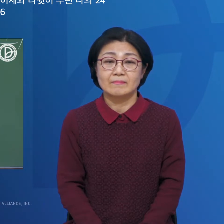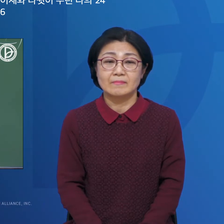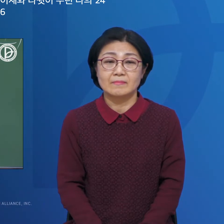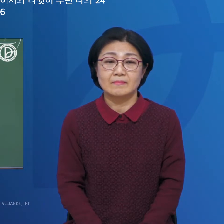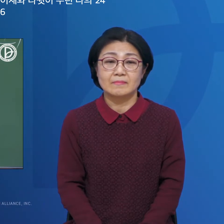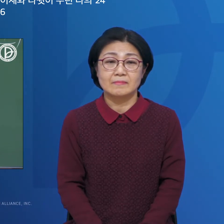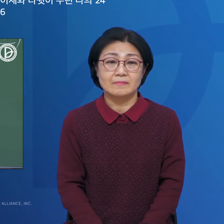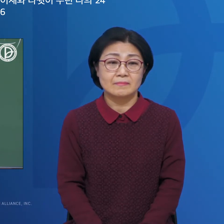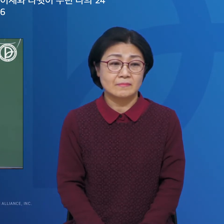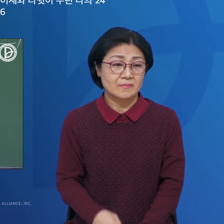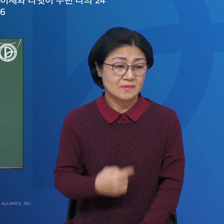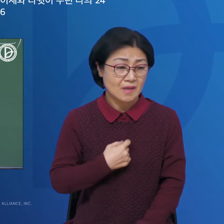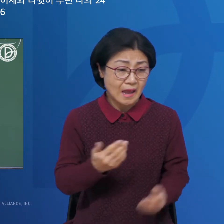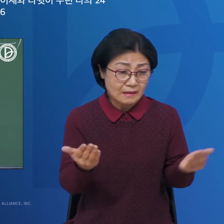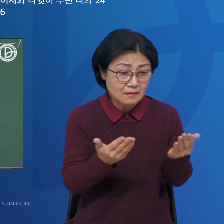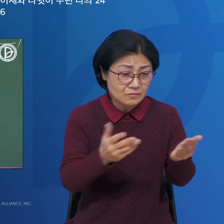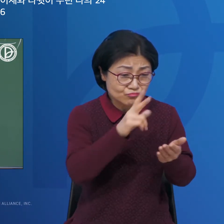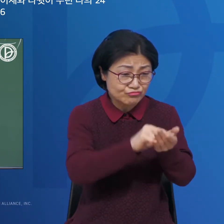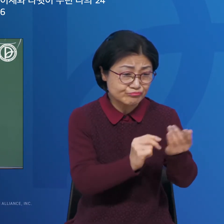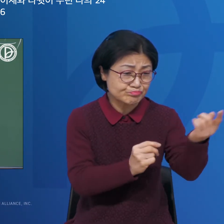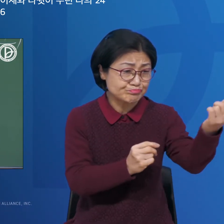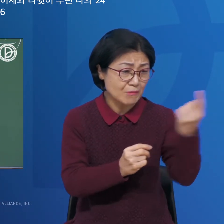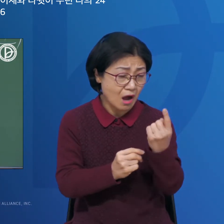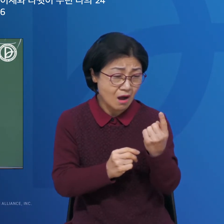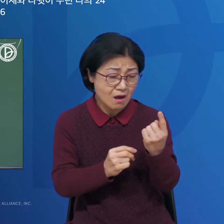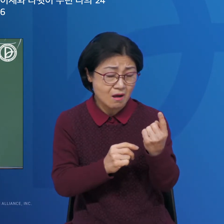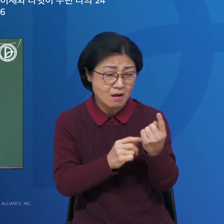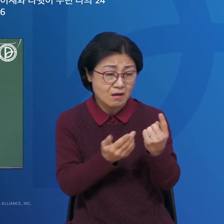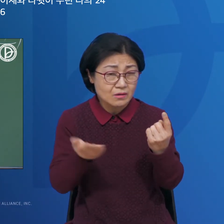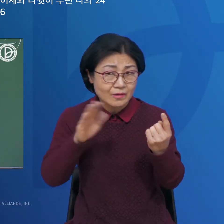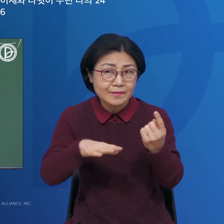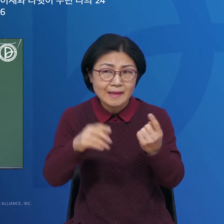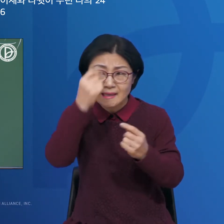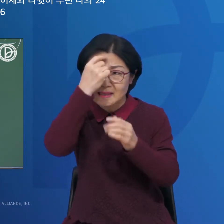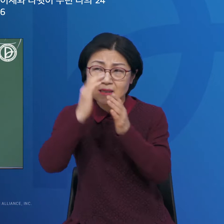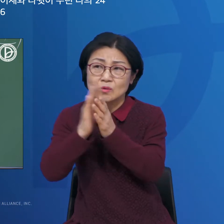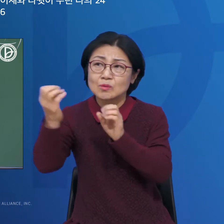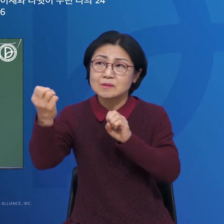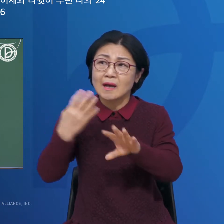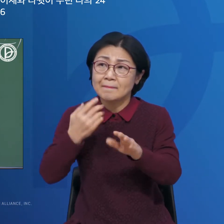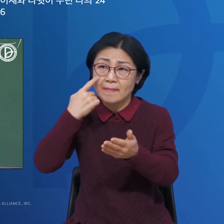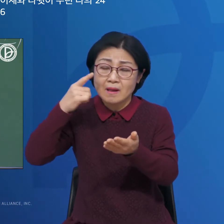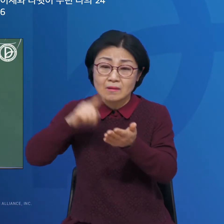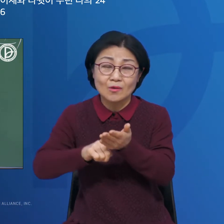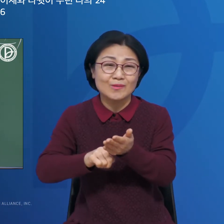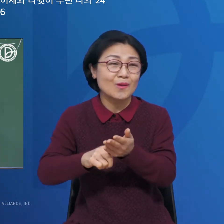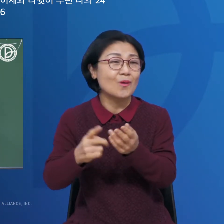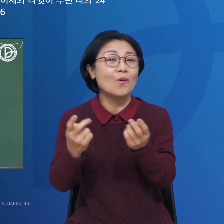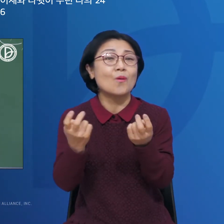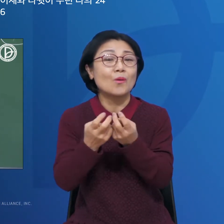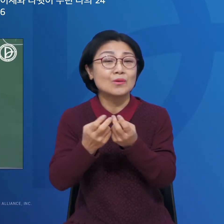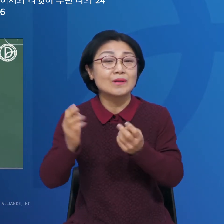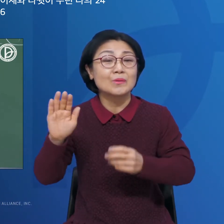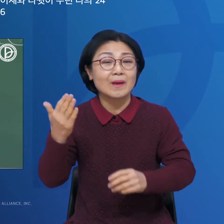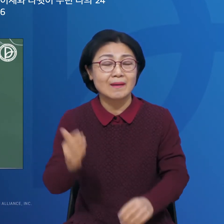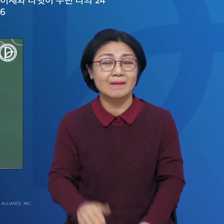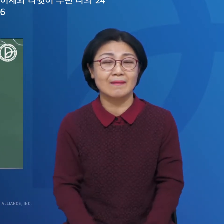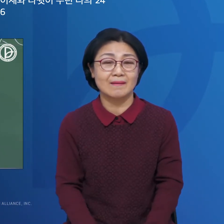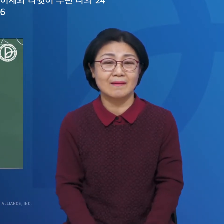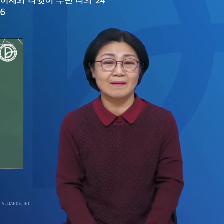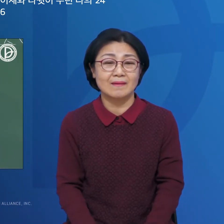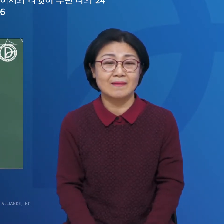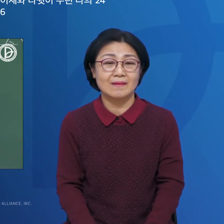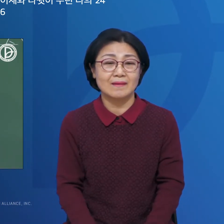찾아냈다. 어떻게 되겠죠? What's going to happen if you have a problem in your business, but you found these answers? 아니 어느 것대로 되겠습니까? Then what's